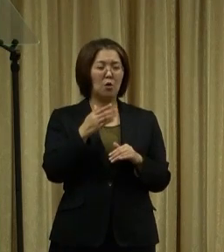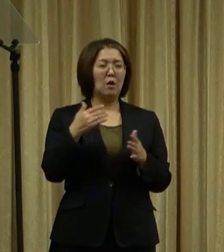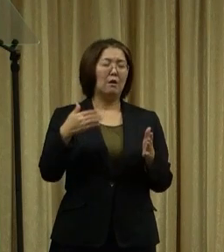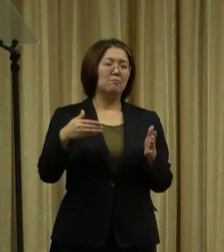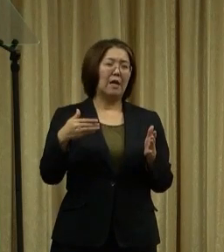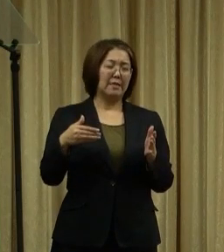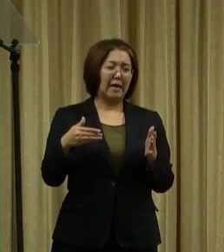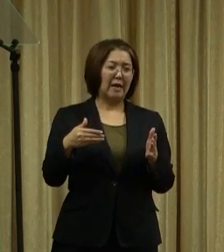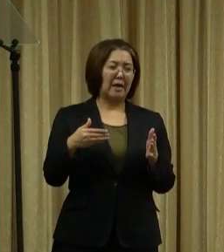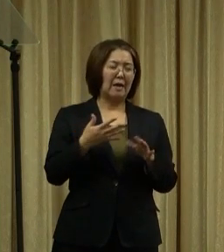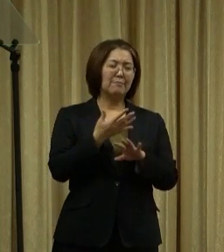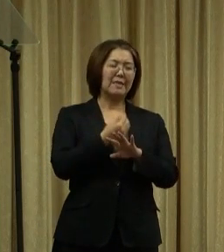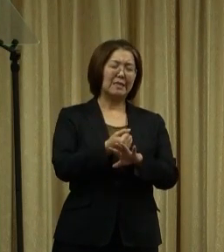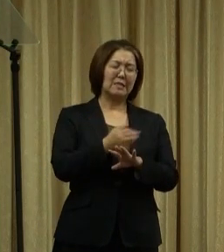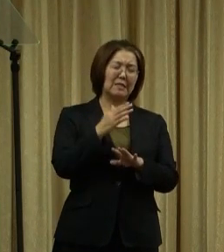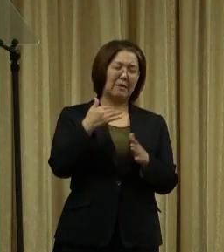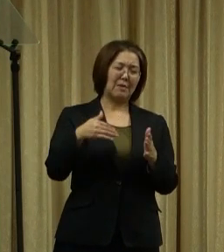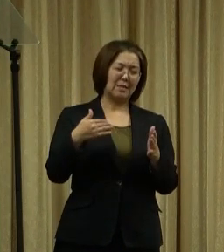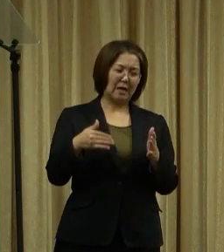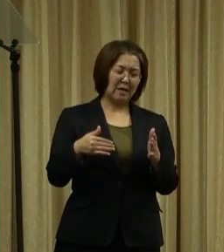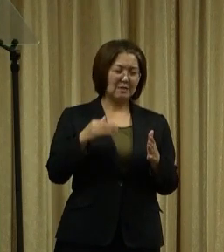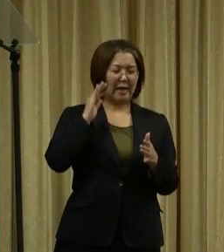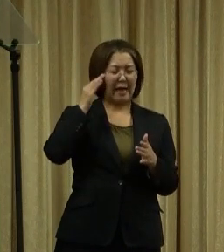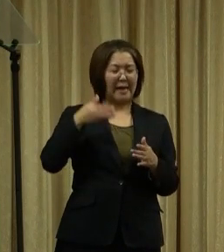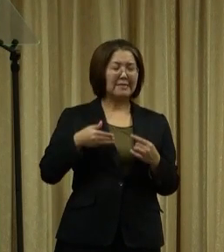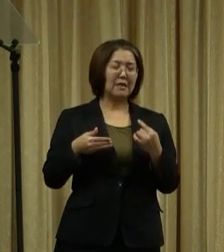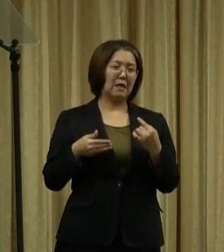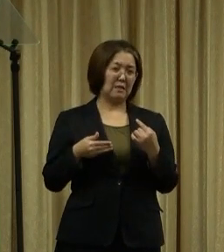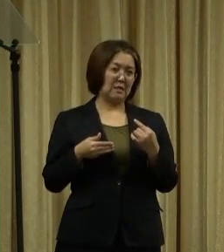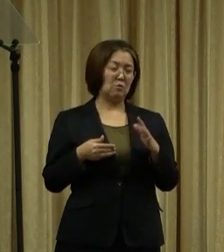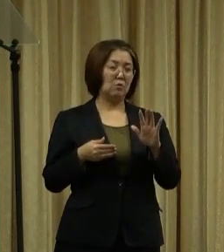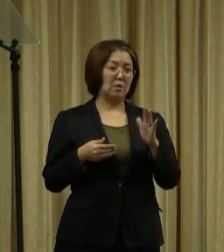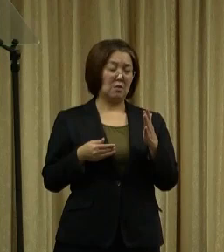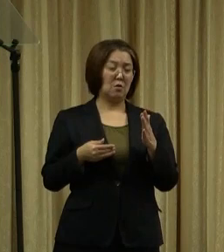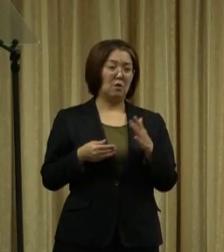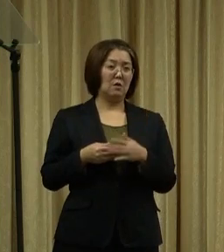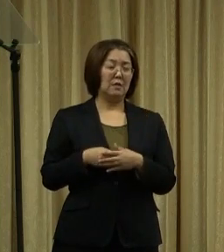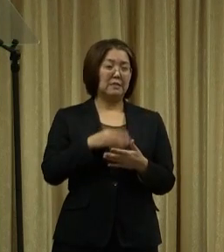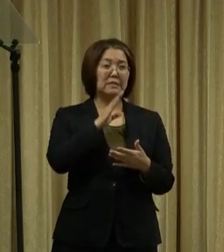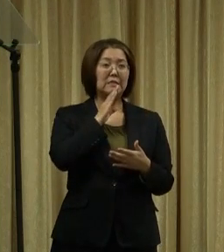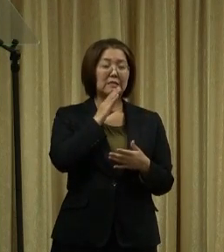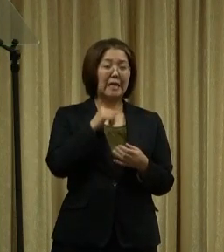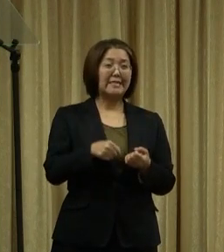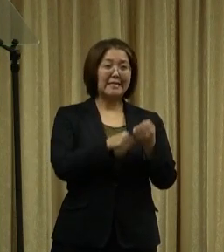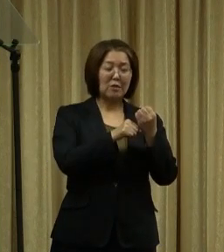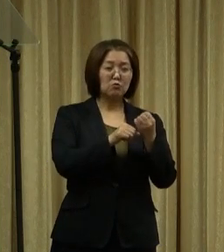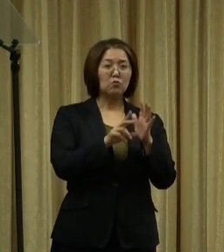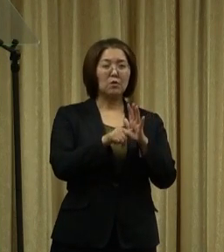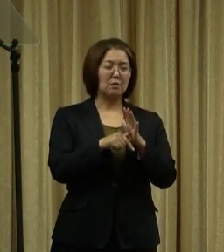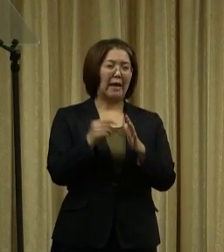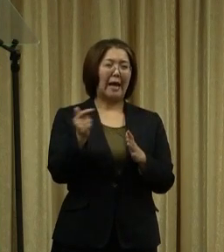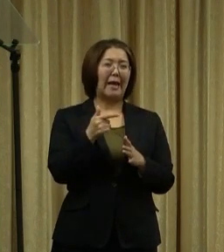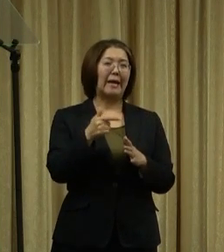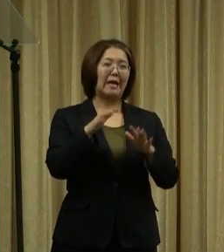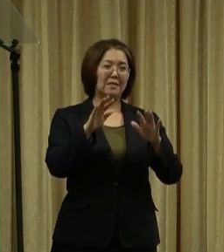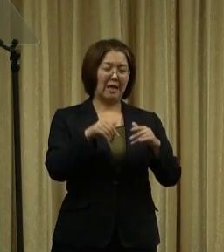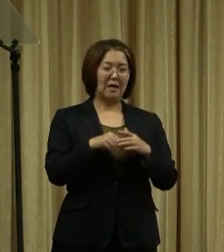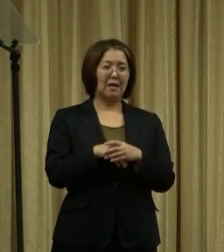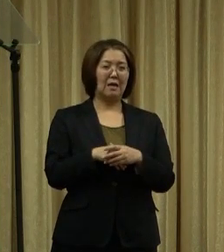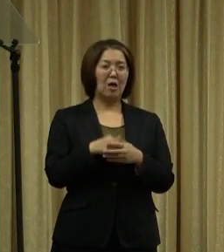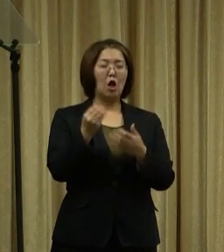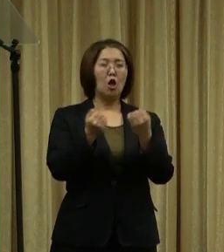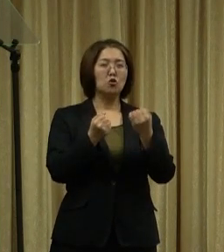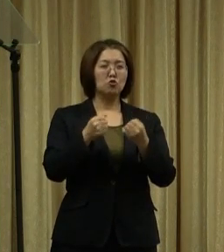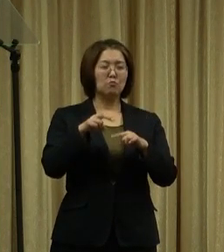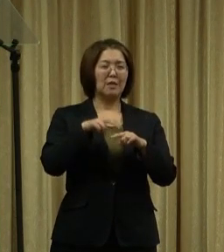だ身についていなかったのかなという反省はありますが、でも、いざ逃げるとなったら皆さん早かった、ただ、車に